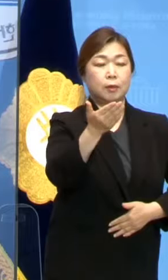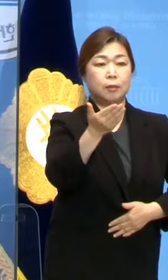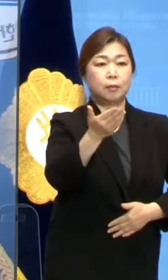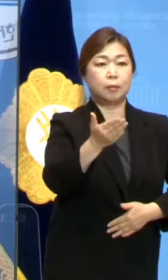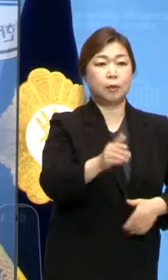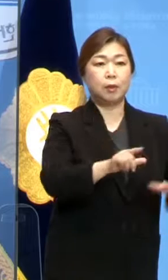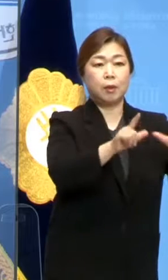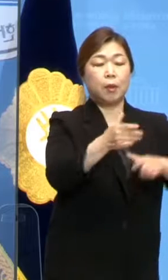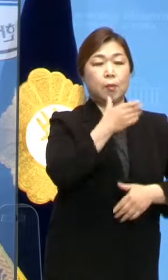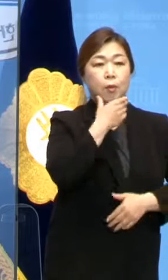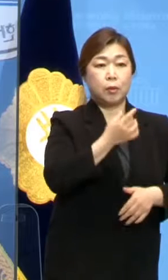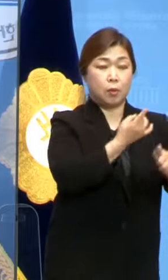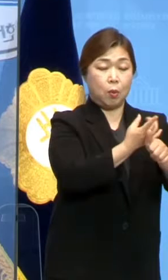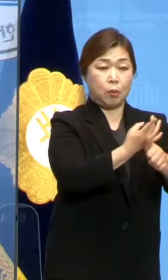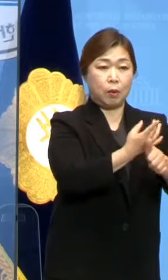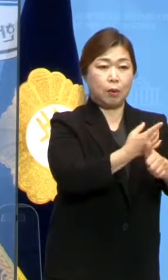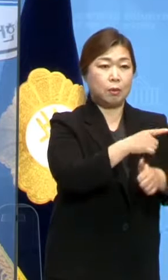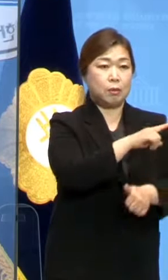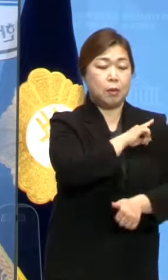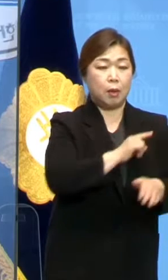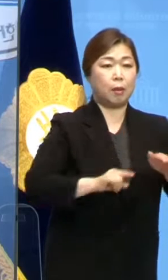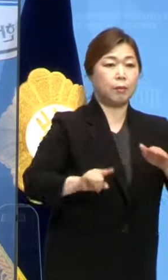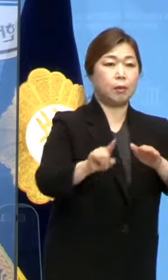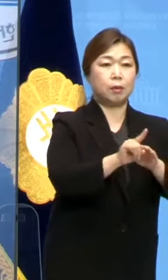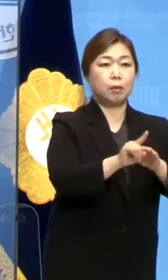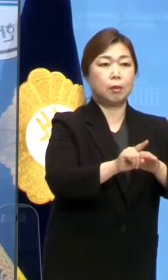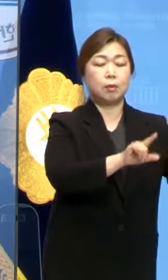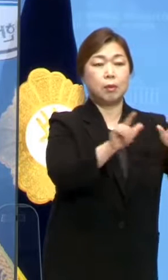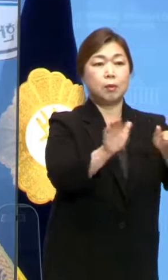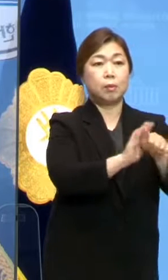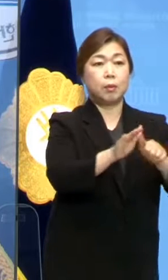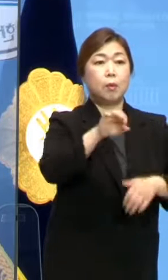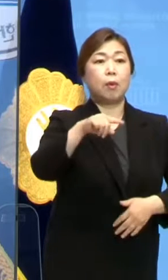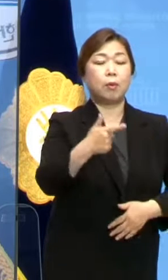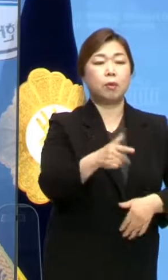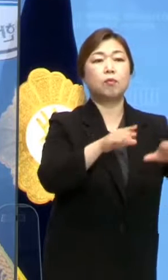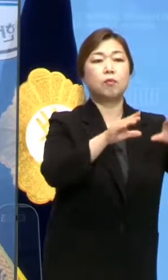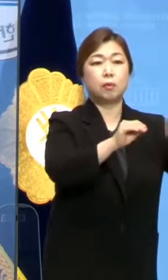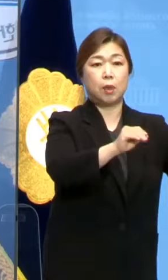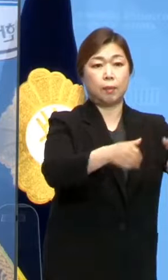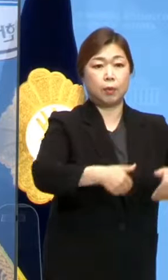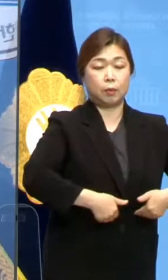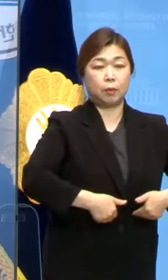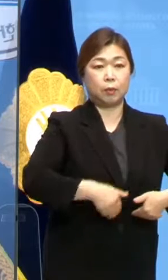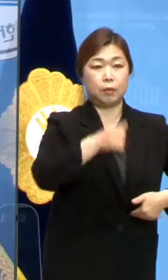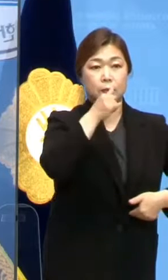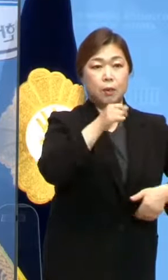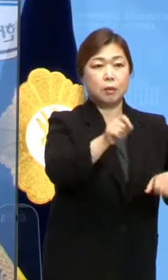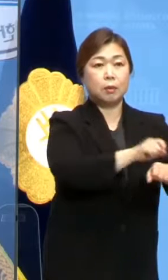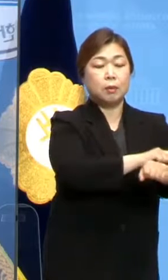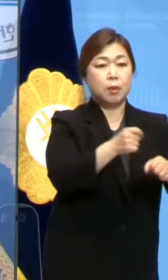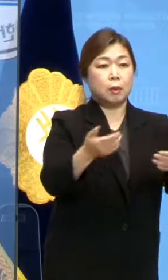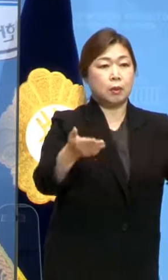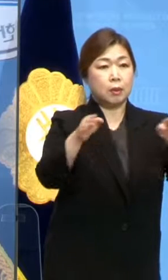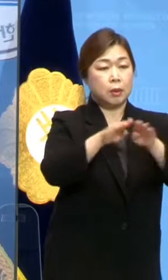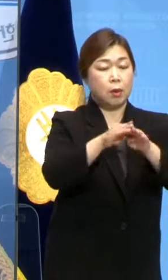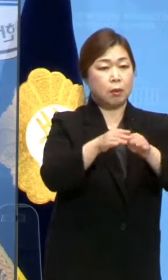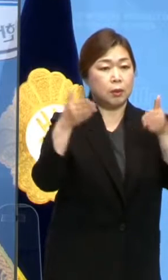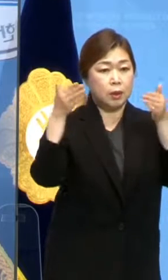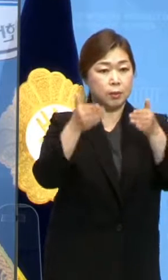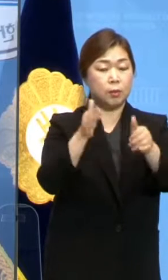사회복지 농단의 앞장서는 사회서비스 원은 중단해야 한다 특정기간 만을 위한